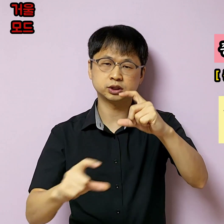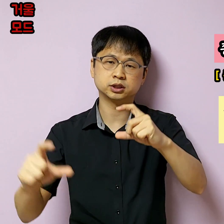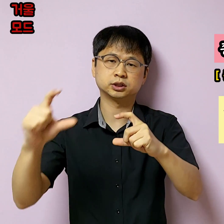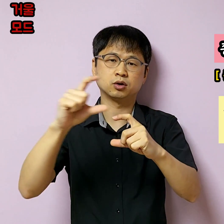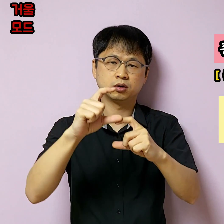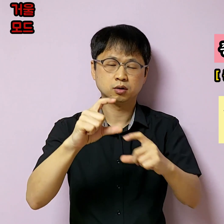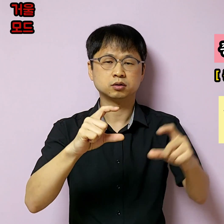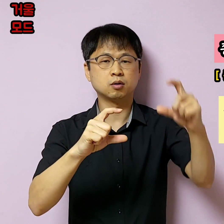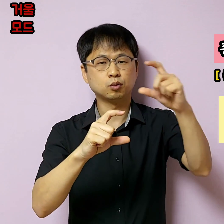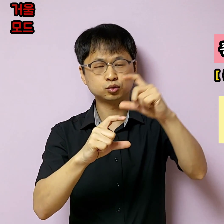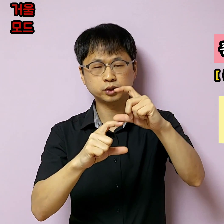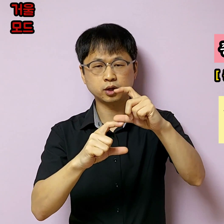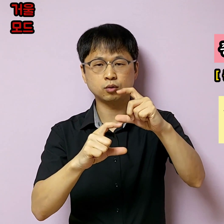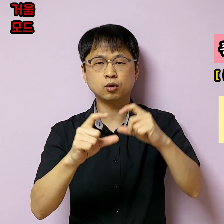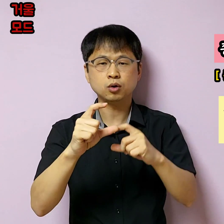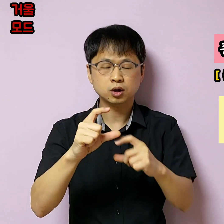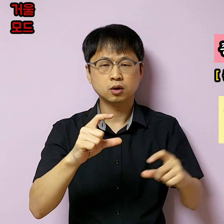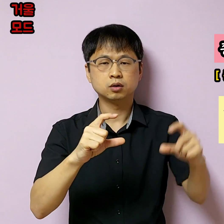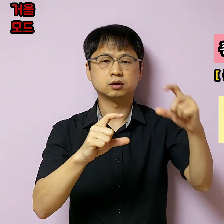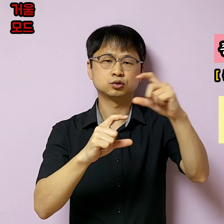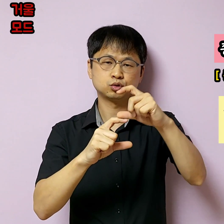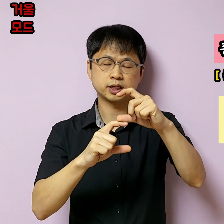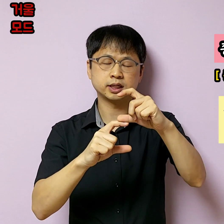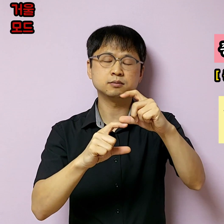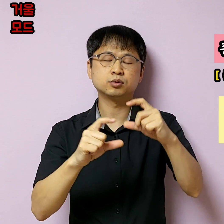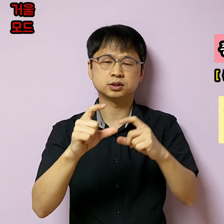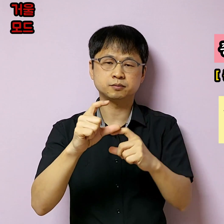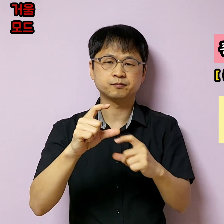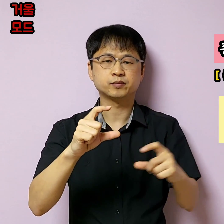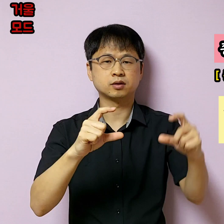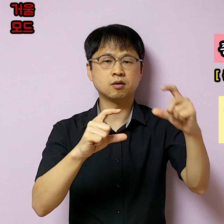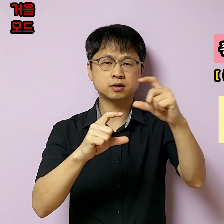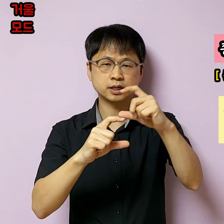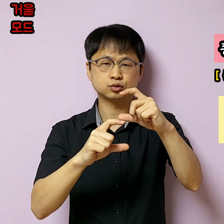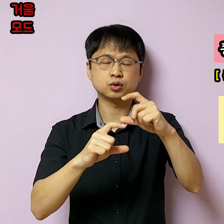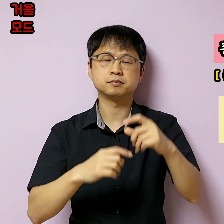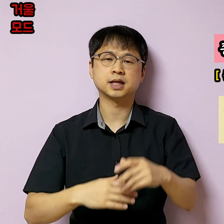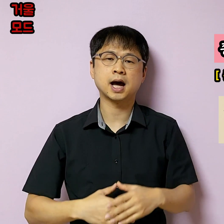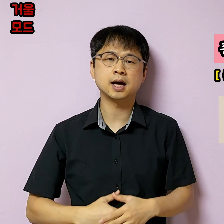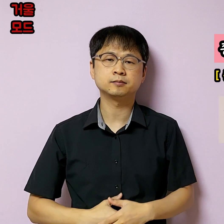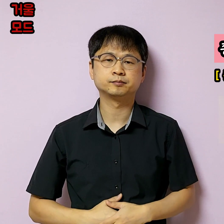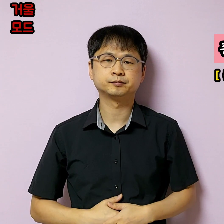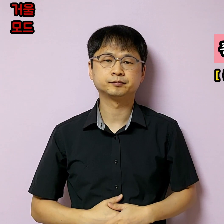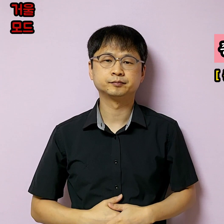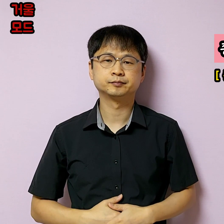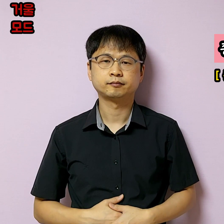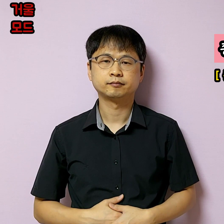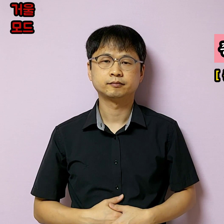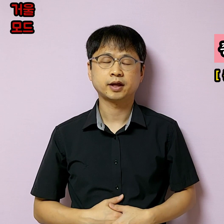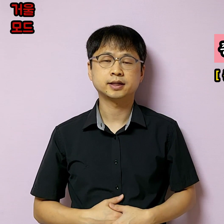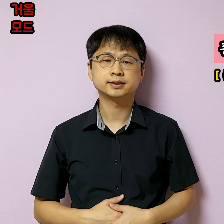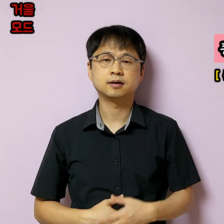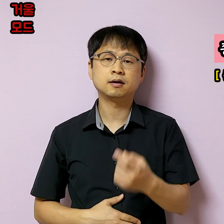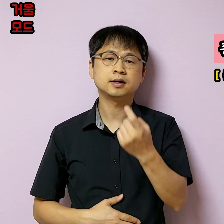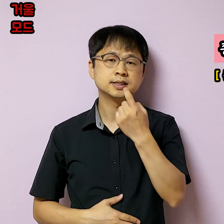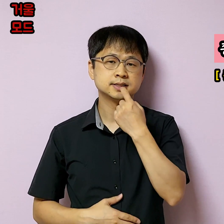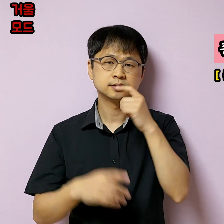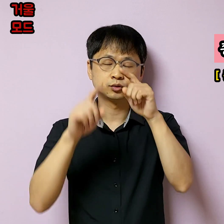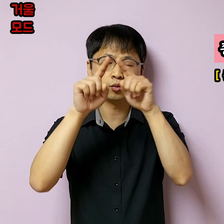올려주시는 거죠. 더 보충되고 더 추가되는 모습, 더라는 소입니다. 네, 그래서